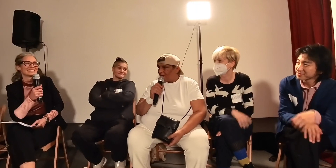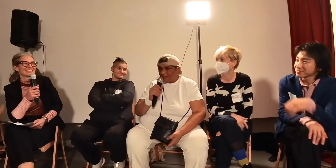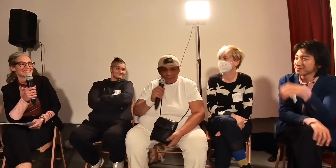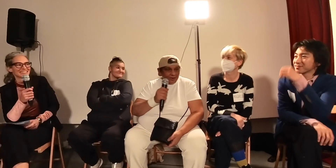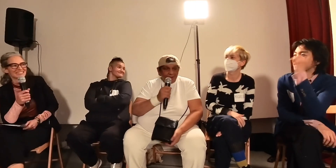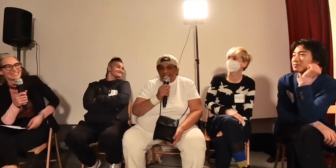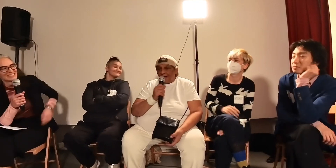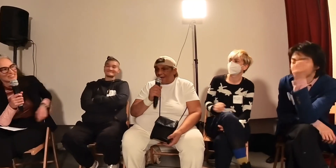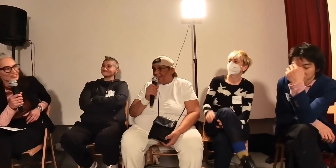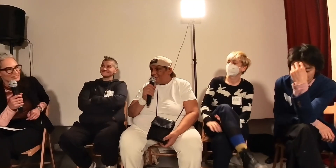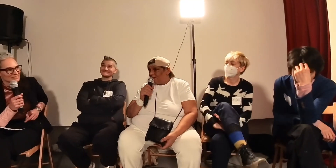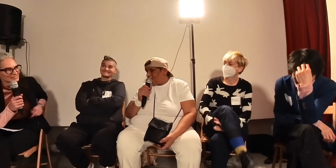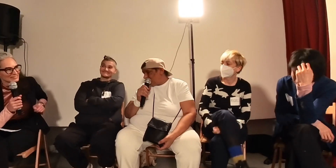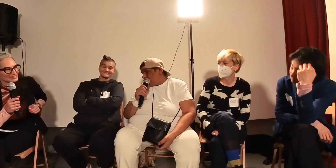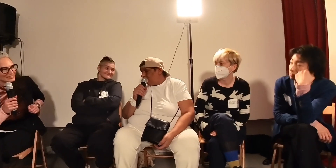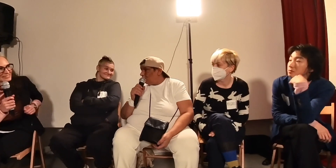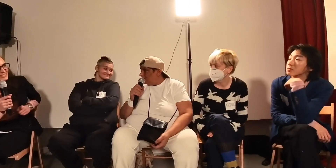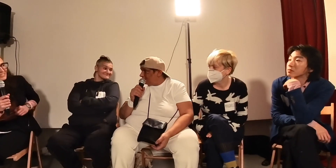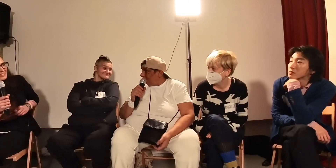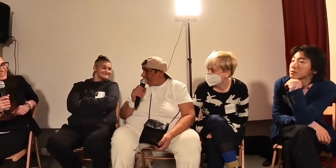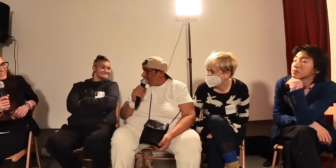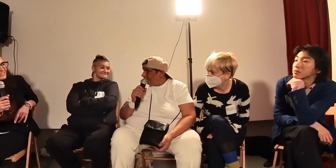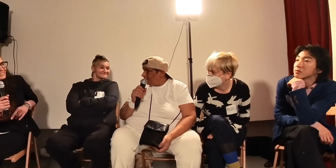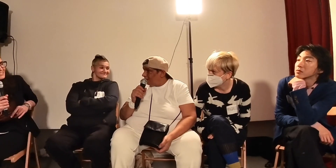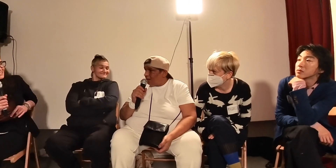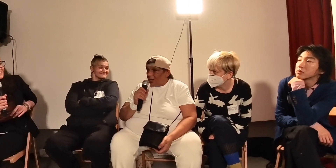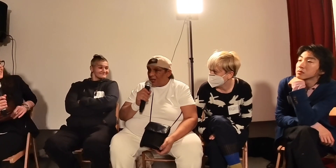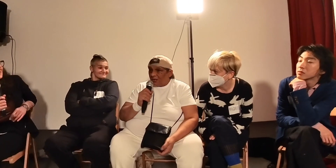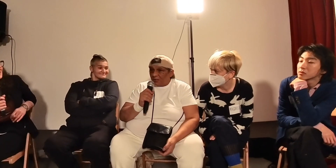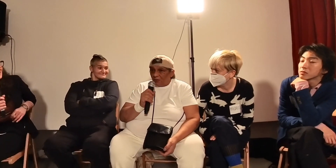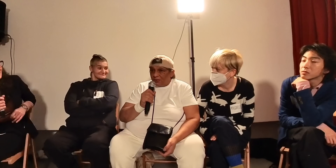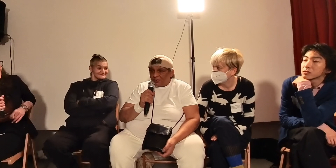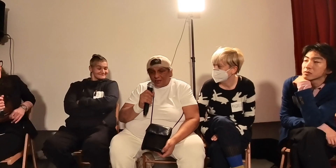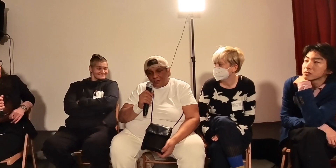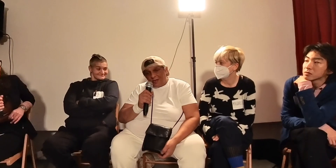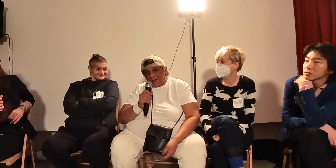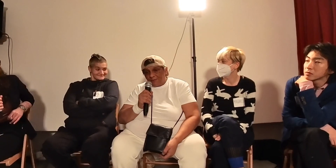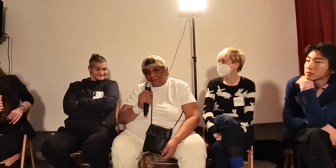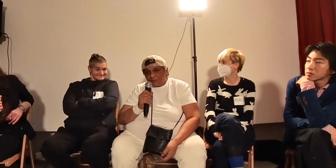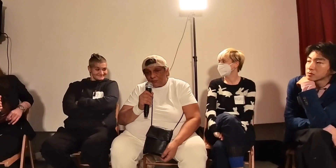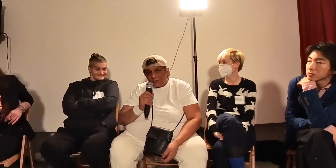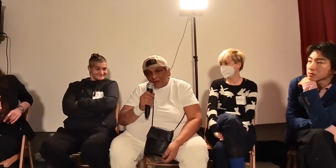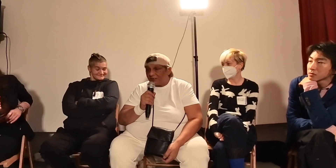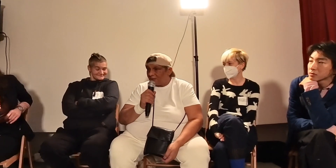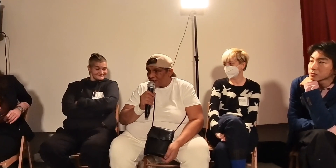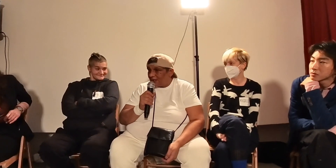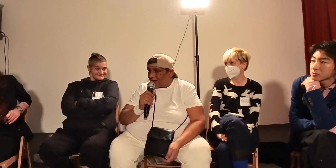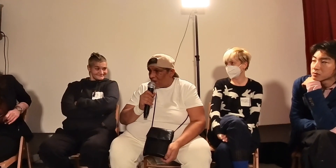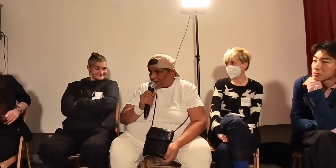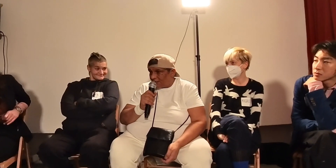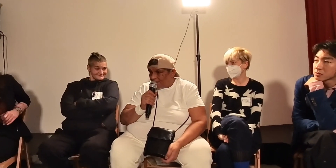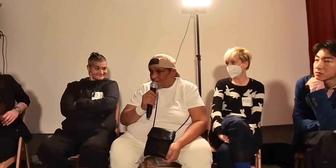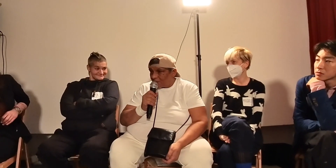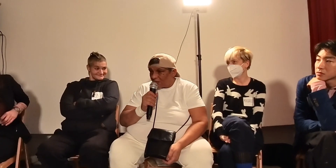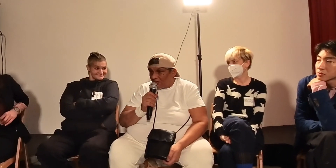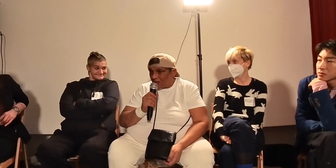Jo, pardon. A budu radši mluvit po ulici. Ta ulice je... Byla jsem 10 let